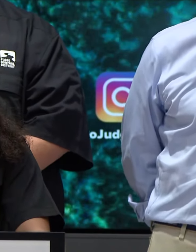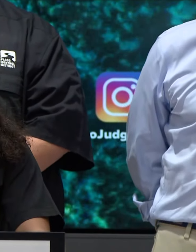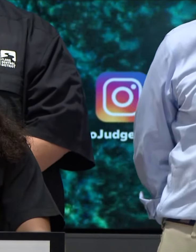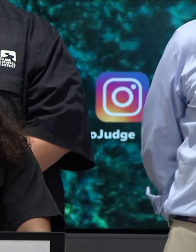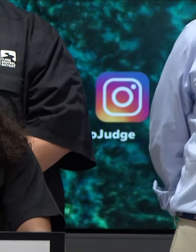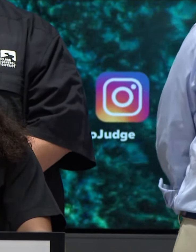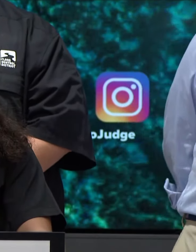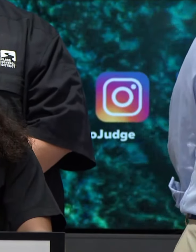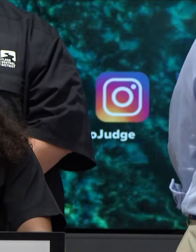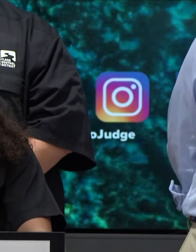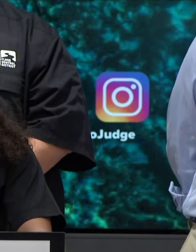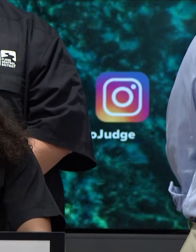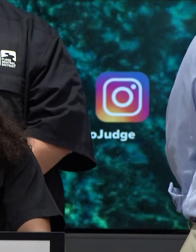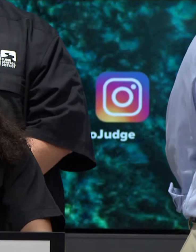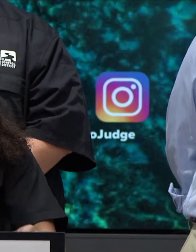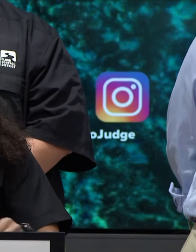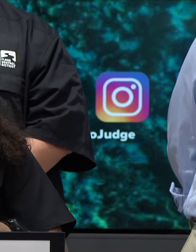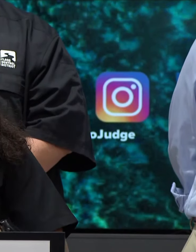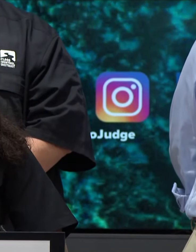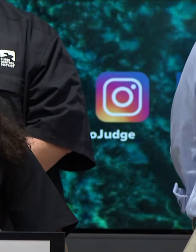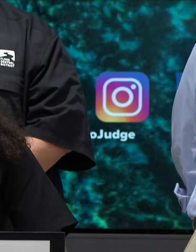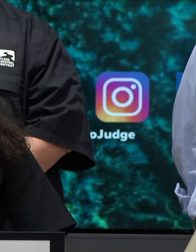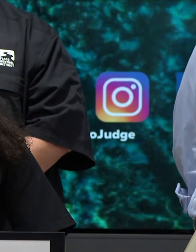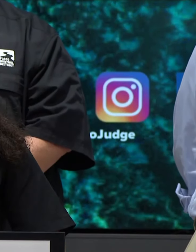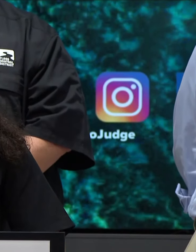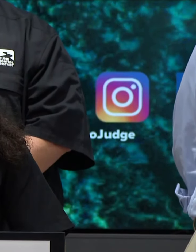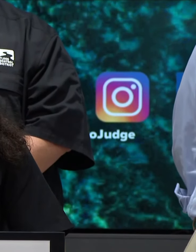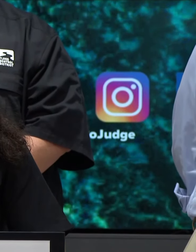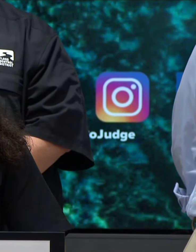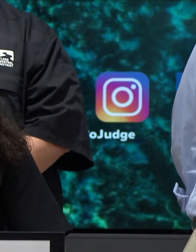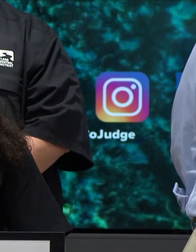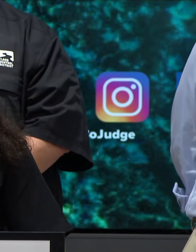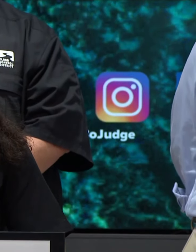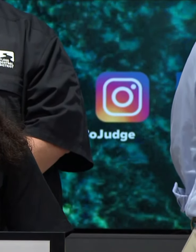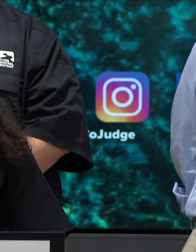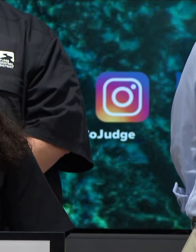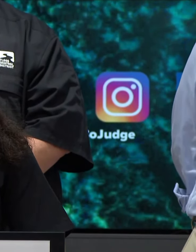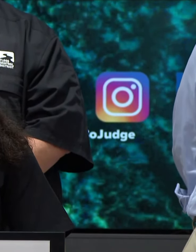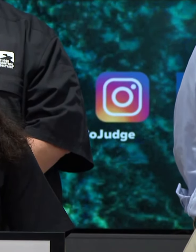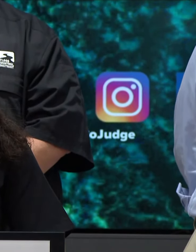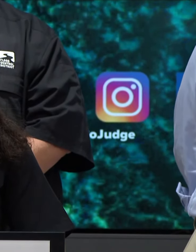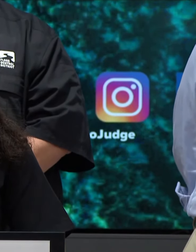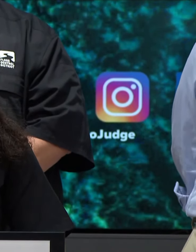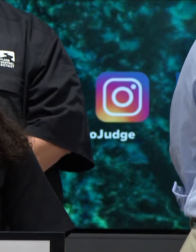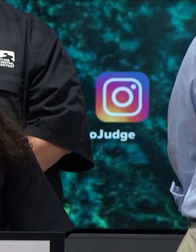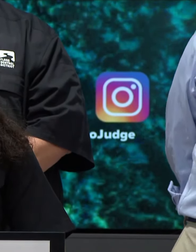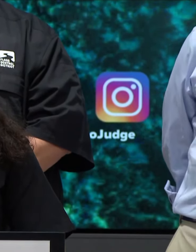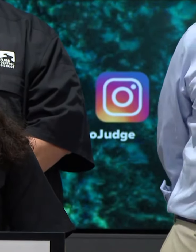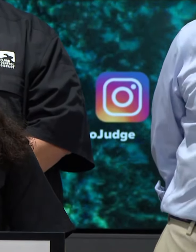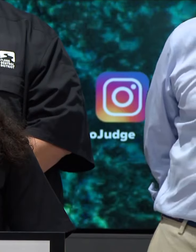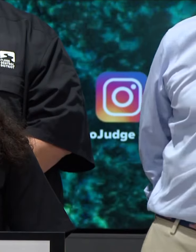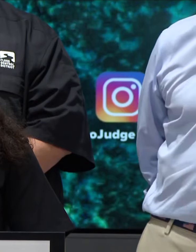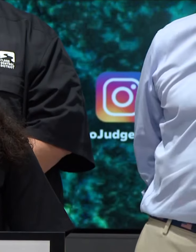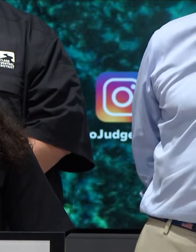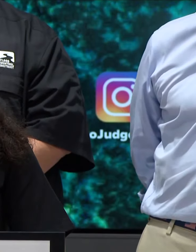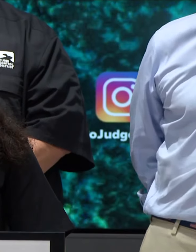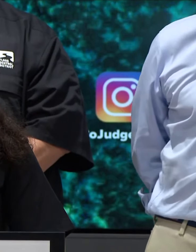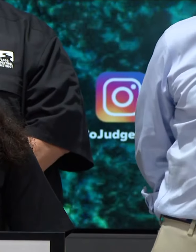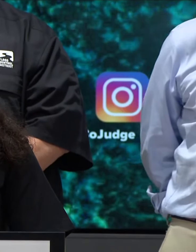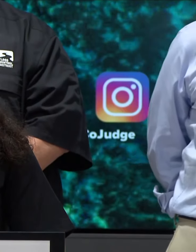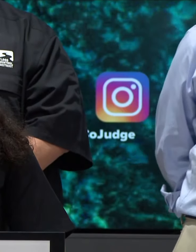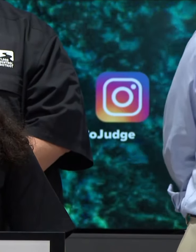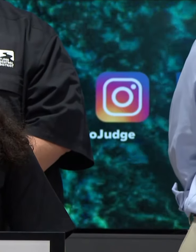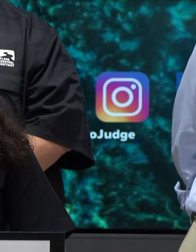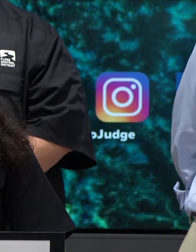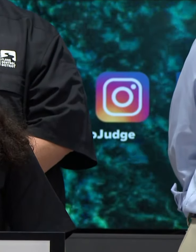con la electricidad. En este momento, lo más peligroso es el calor. Va a